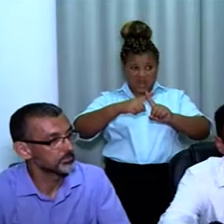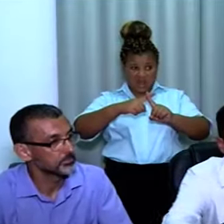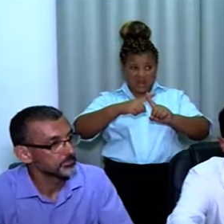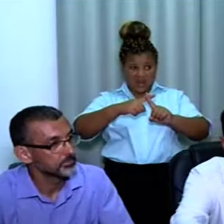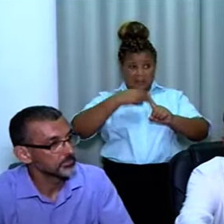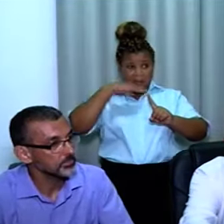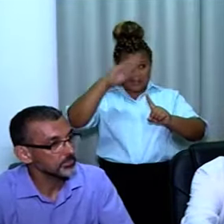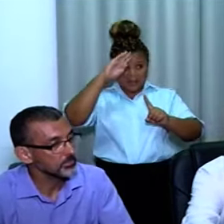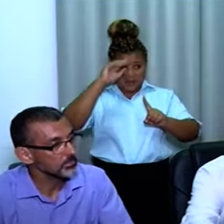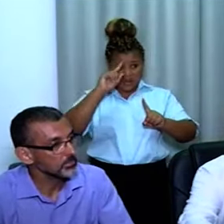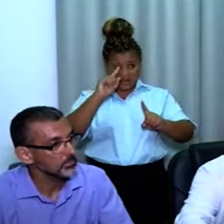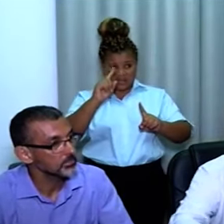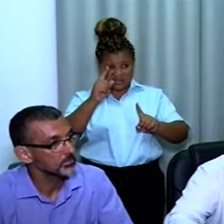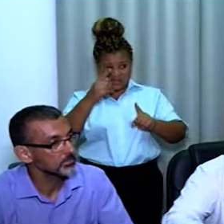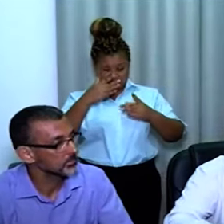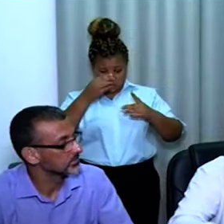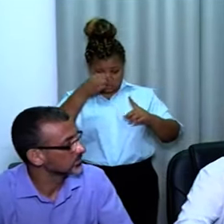qu'il y a